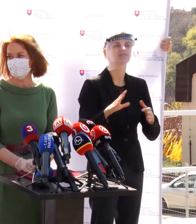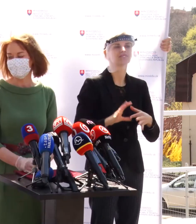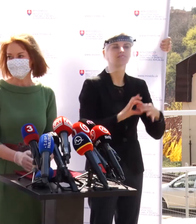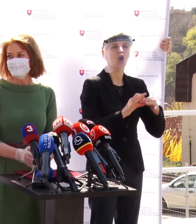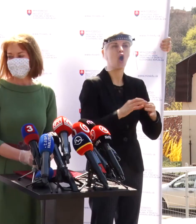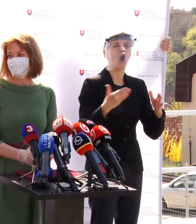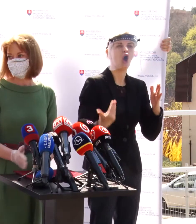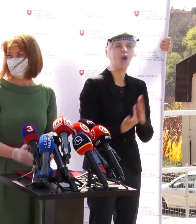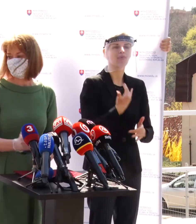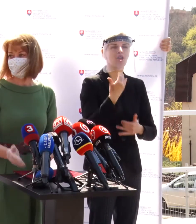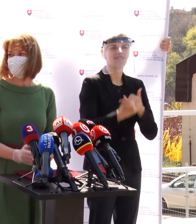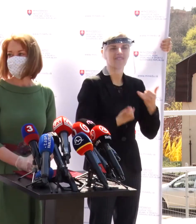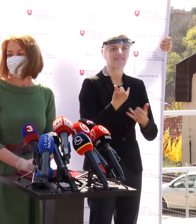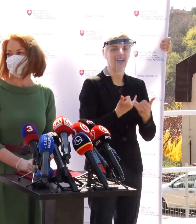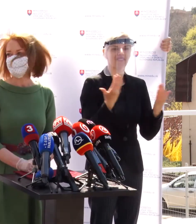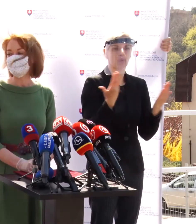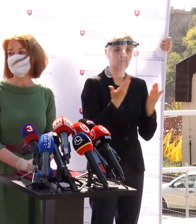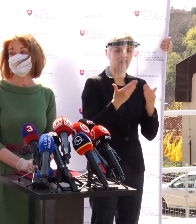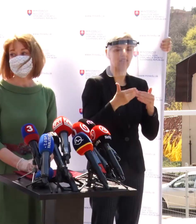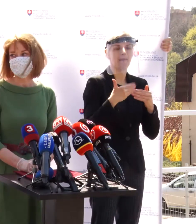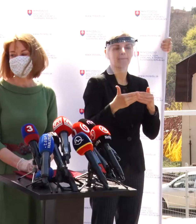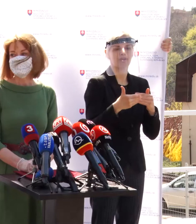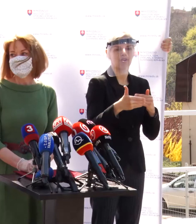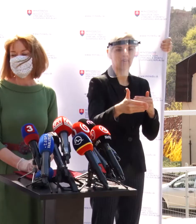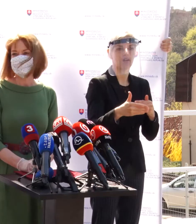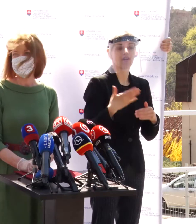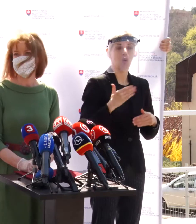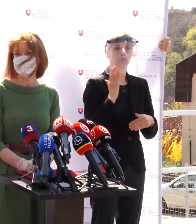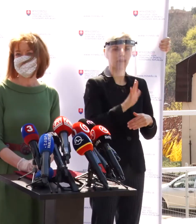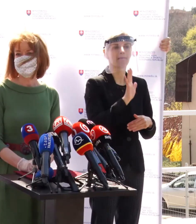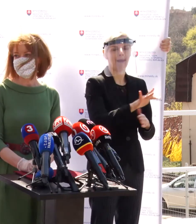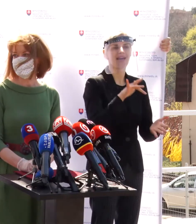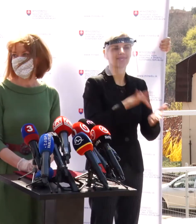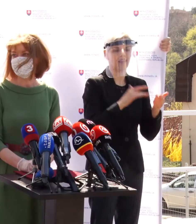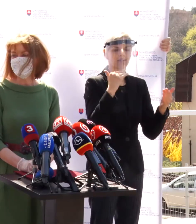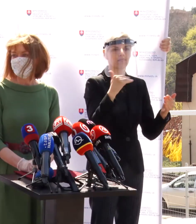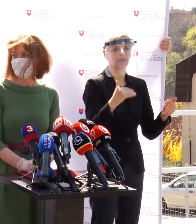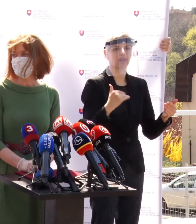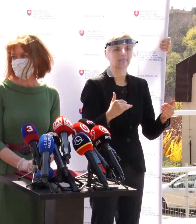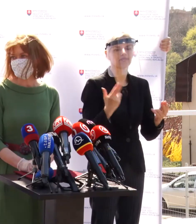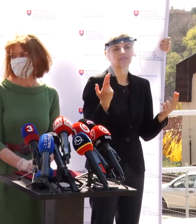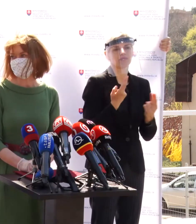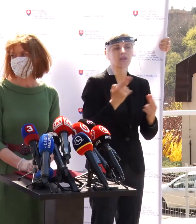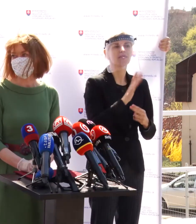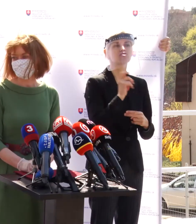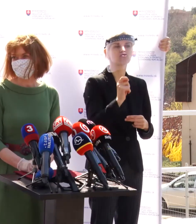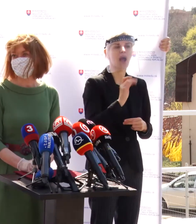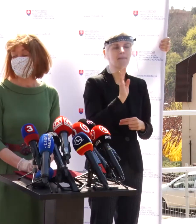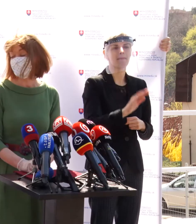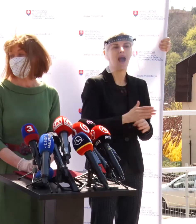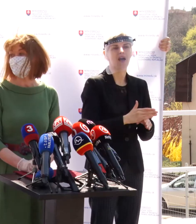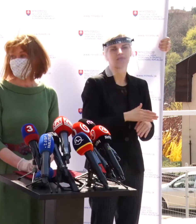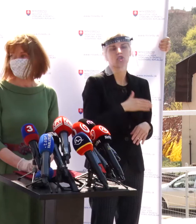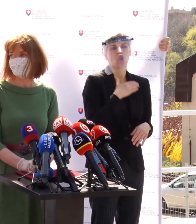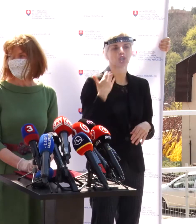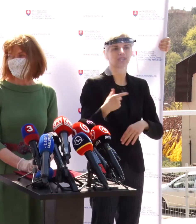školách, čiže v tom našom usmernení sú aj konkrétne termíny, čiže žiak by na takéto preskúšanie mal mať možnosť sa dostatočne pripraviť a